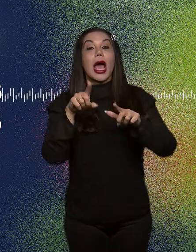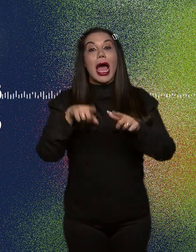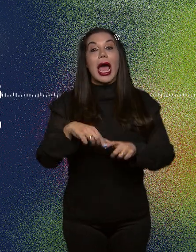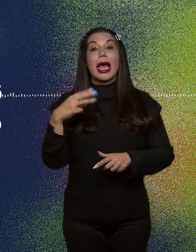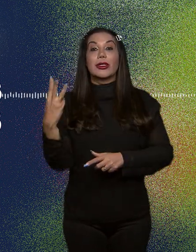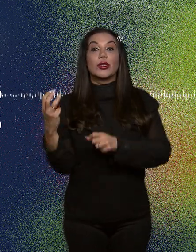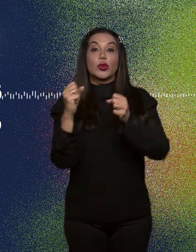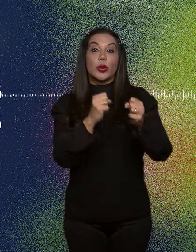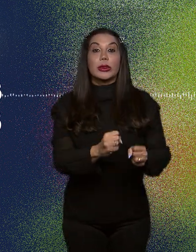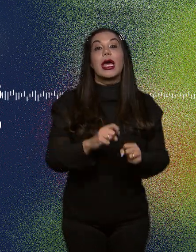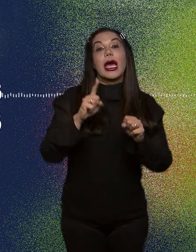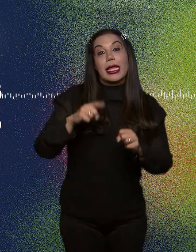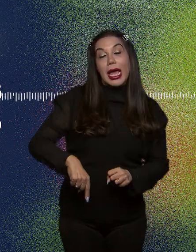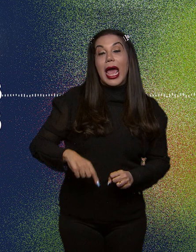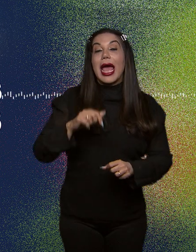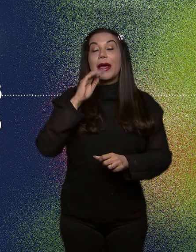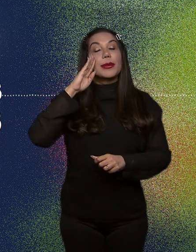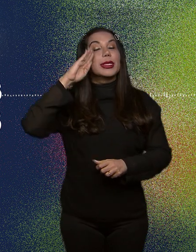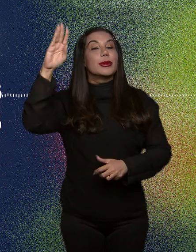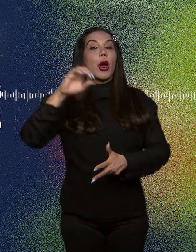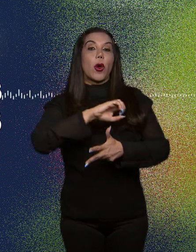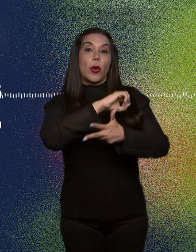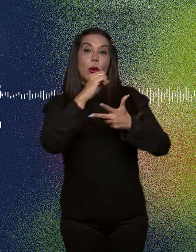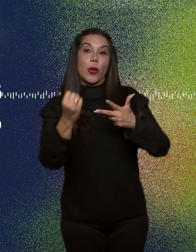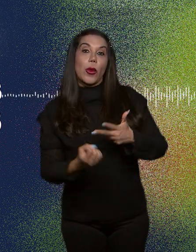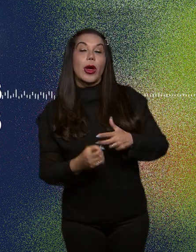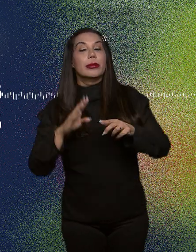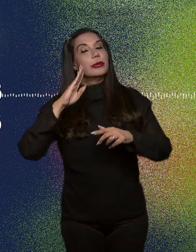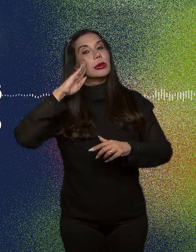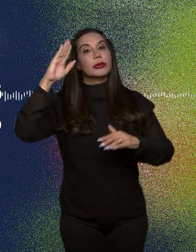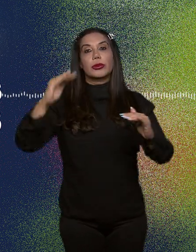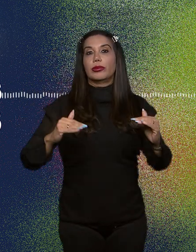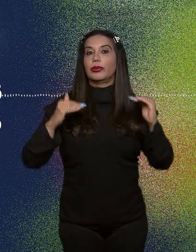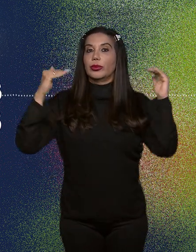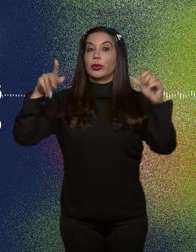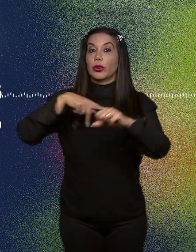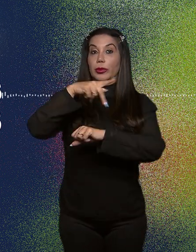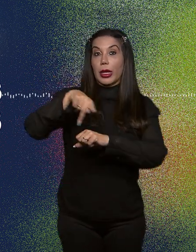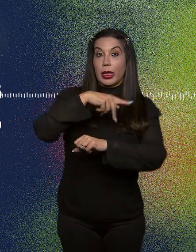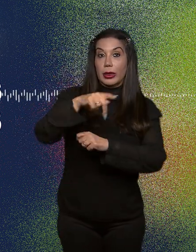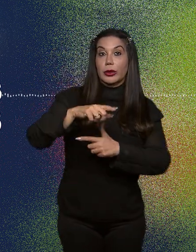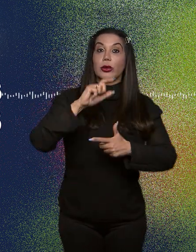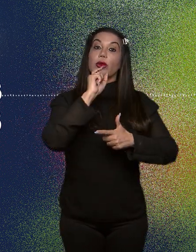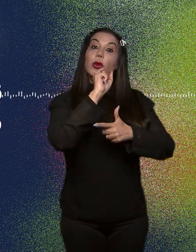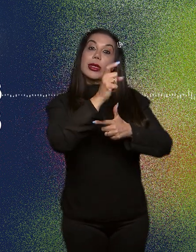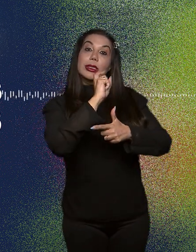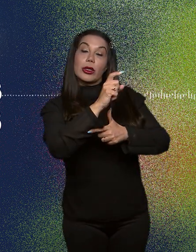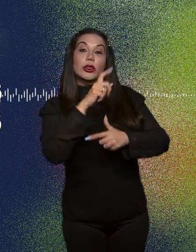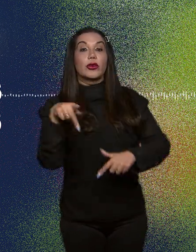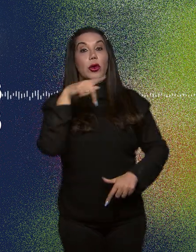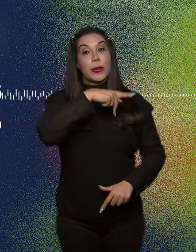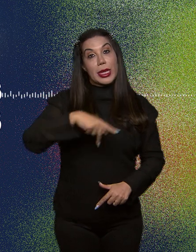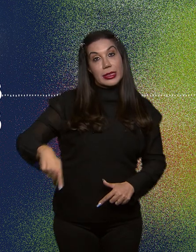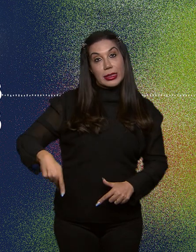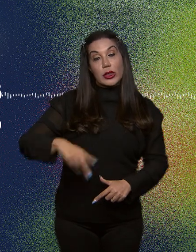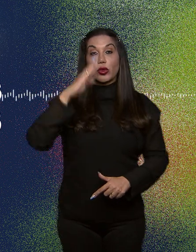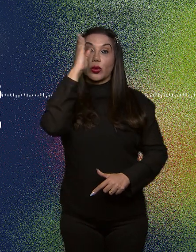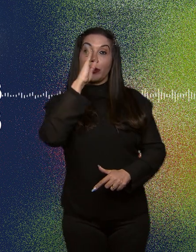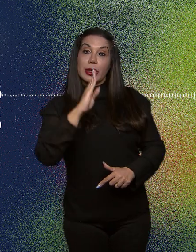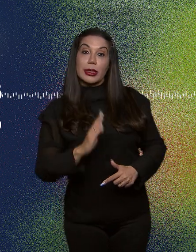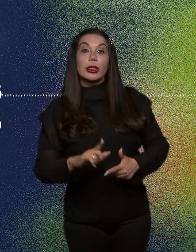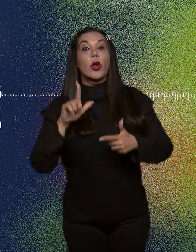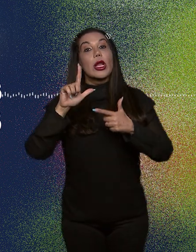as sedes dos três poderes do Brasil, os cargos mais altos do país. O Executivo com o Presidente da República,